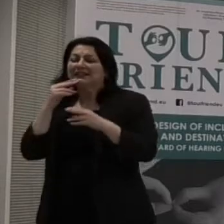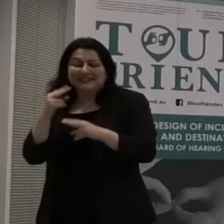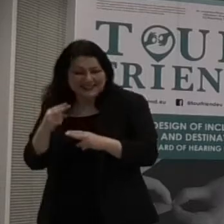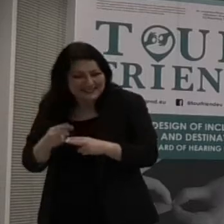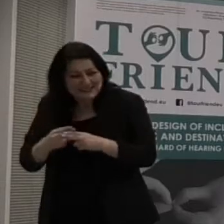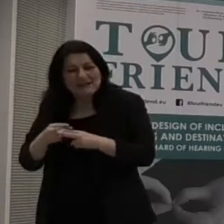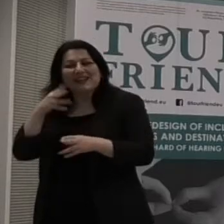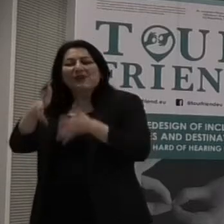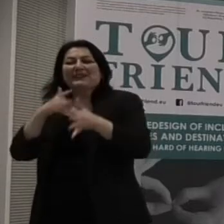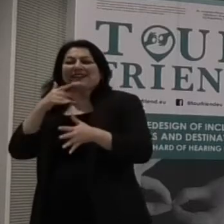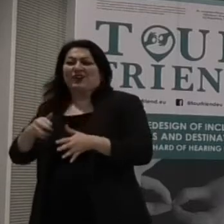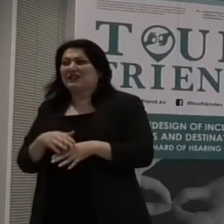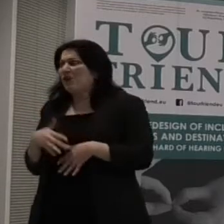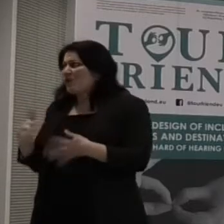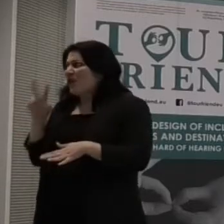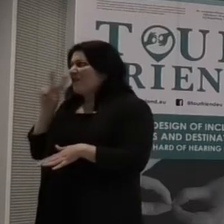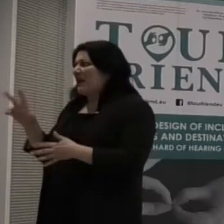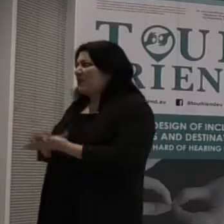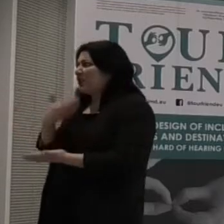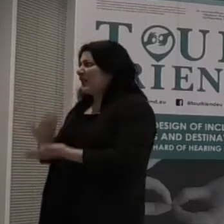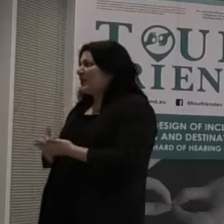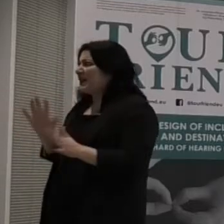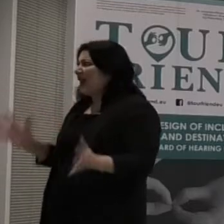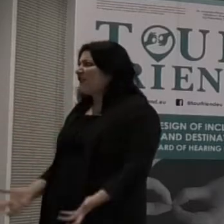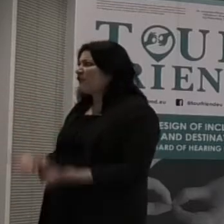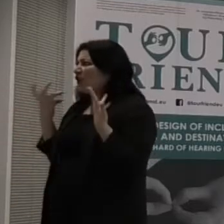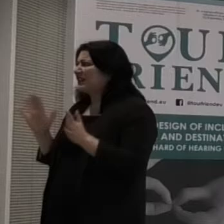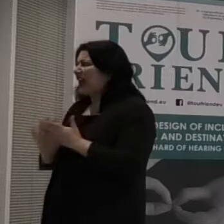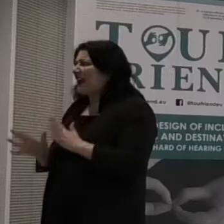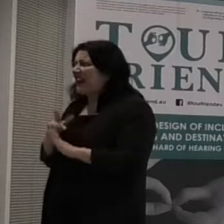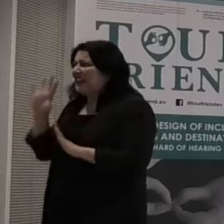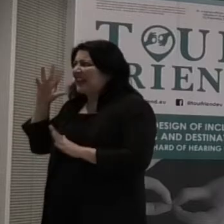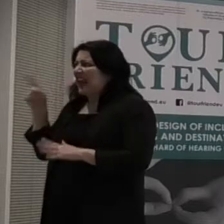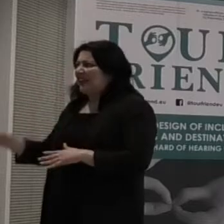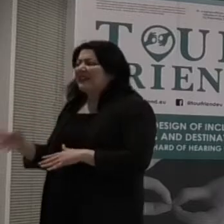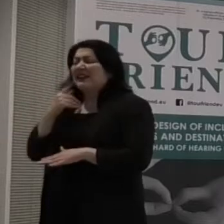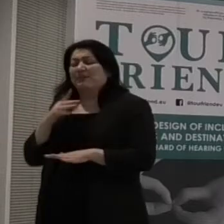φωτιά. Πάντα οι χειρότεροι σε αυτές τις καταστάσεις, να ξέρετε ότι είμαστε συνάδελφοι.